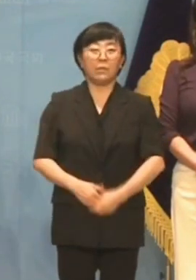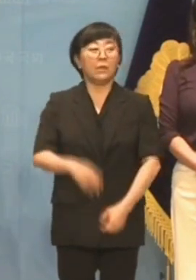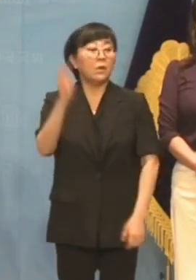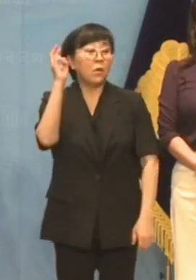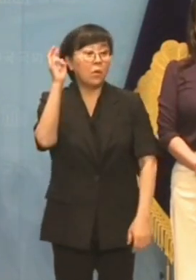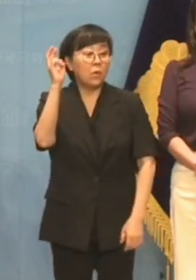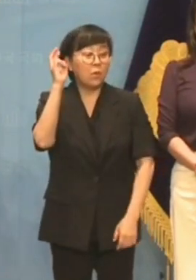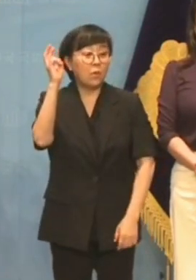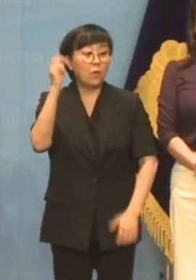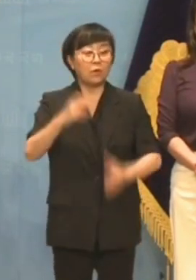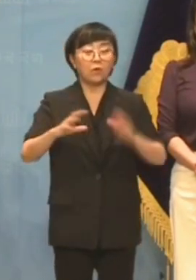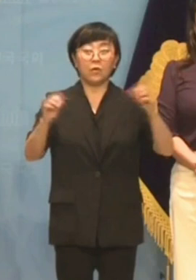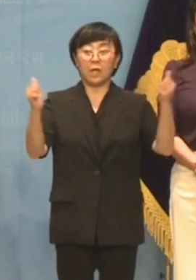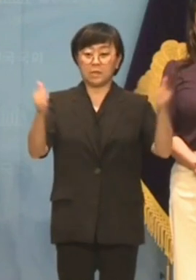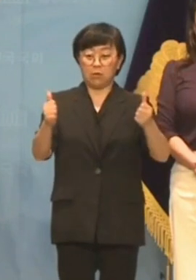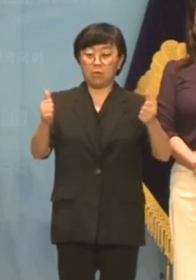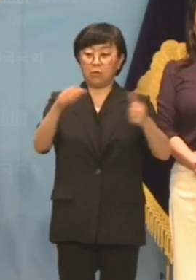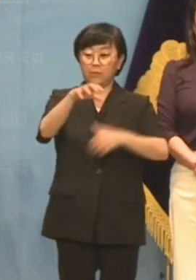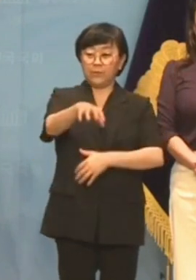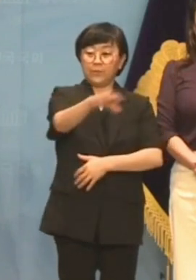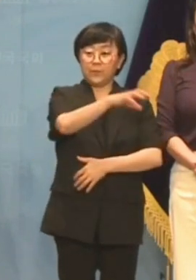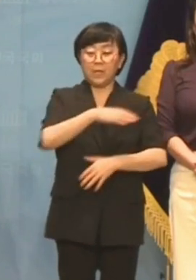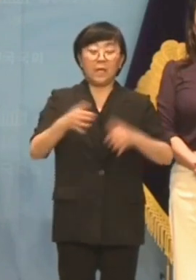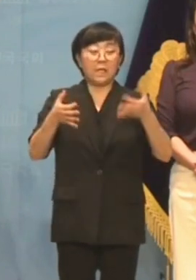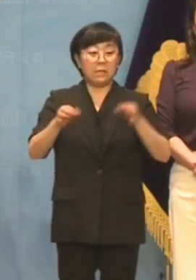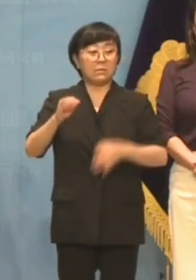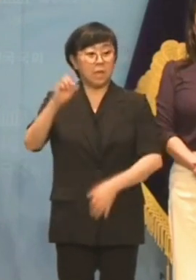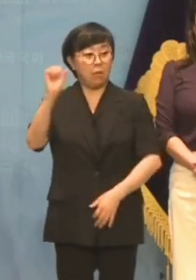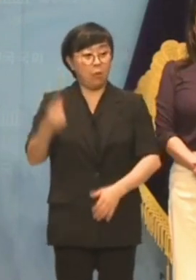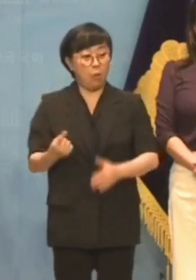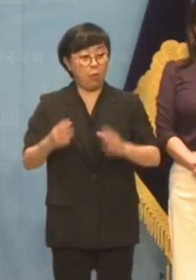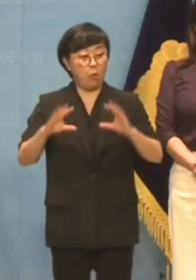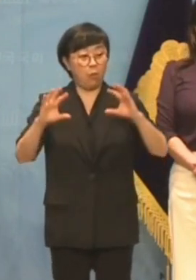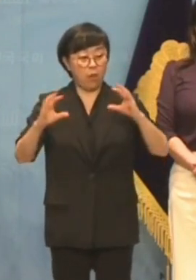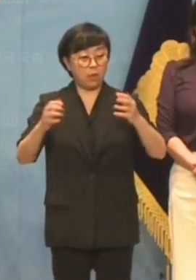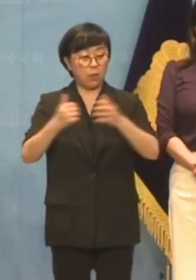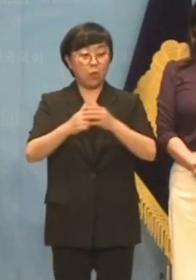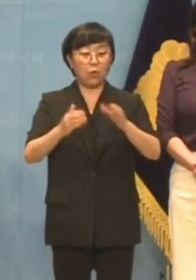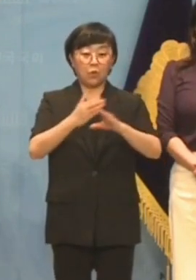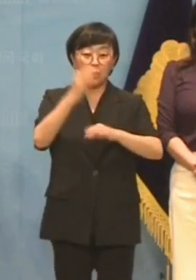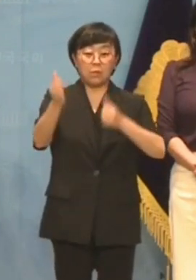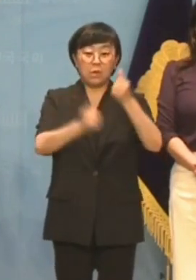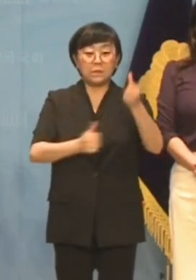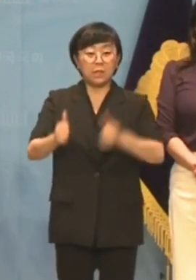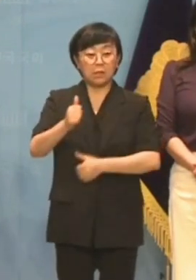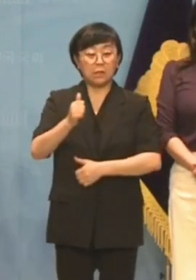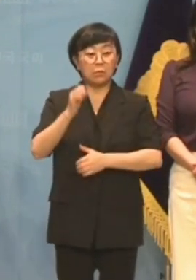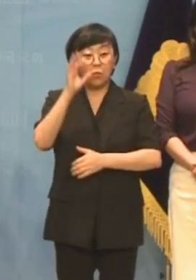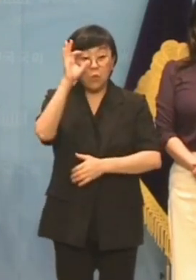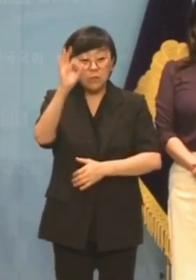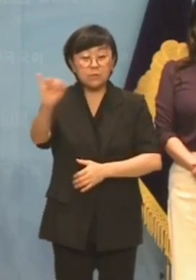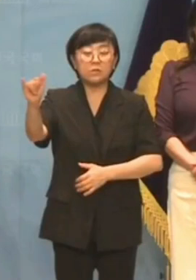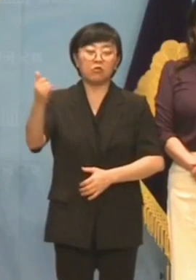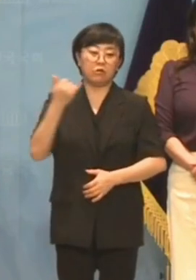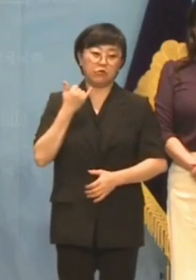혹시 국회에서 김태호 외교통일위원장을 보신 분은 즉시 연락을 취해 주시기 바라고요.